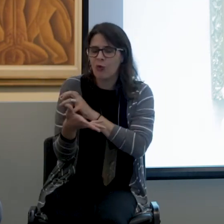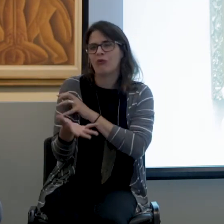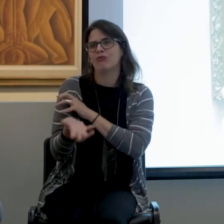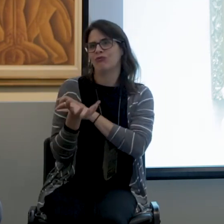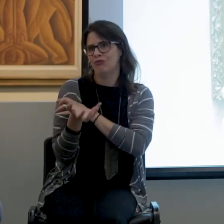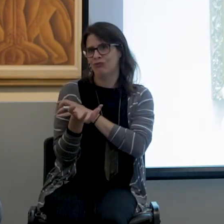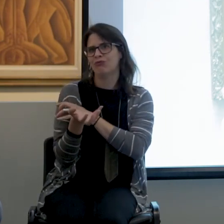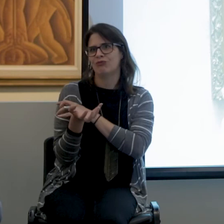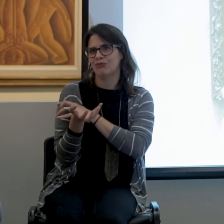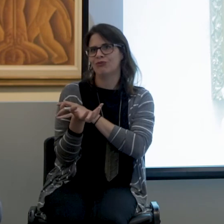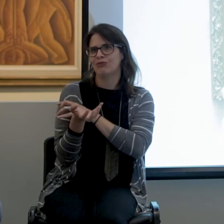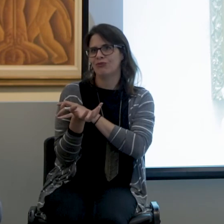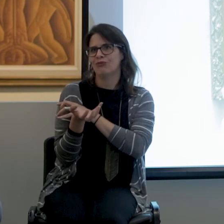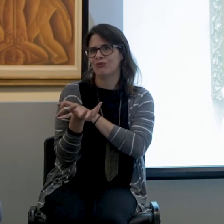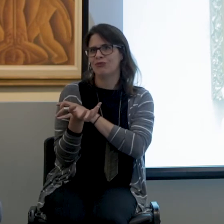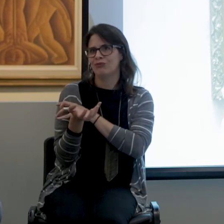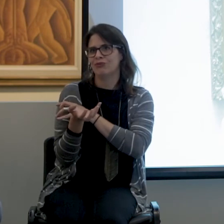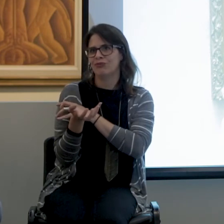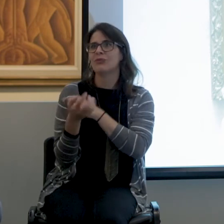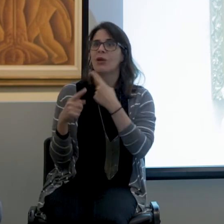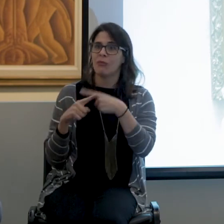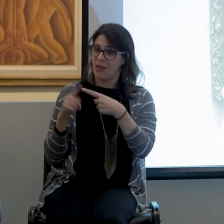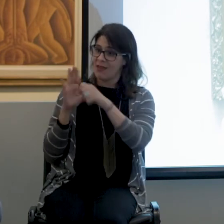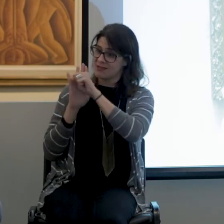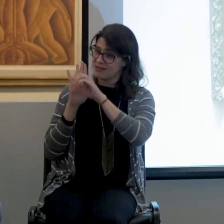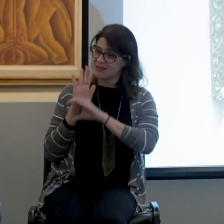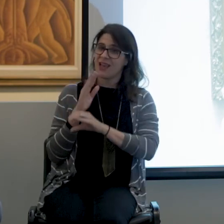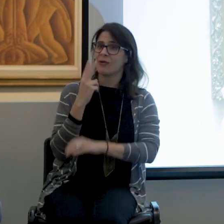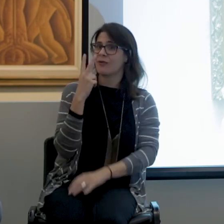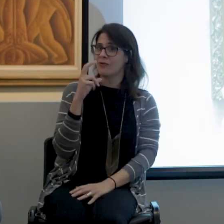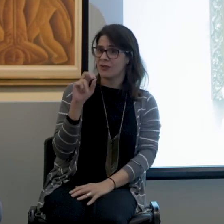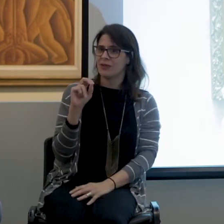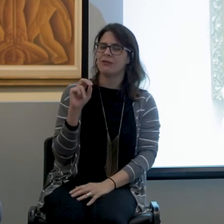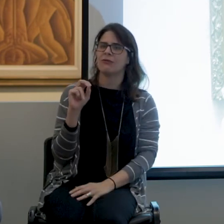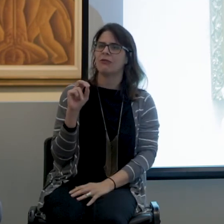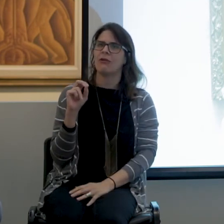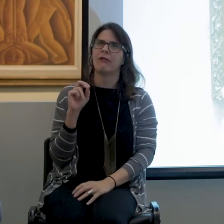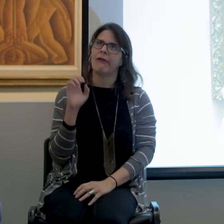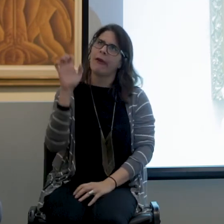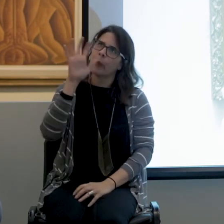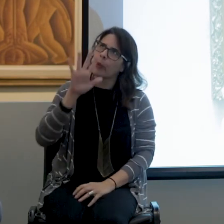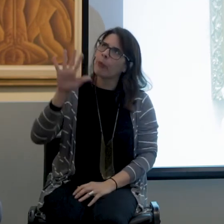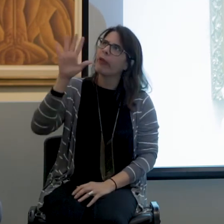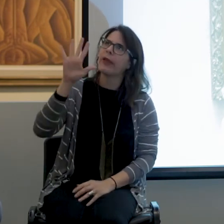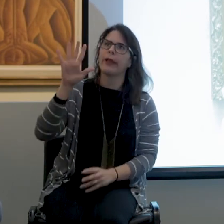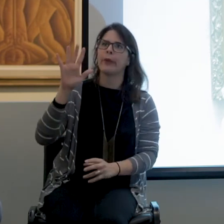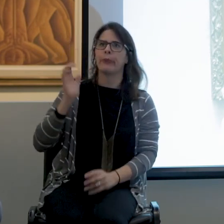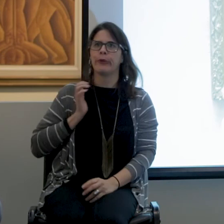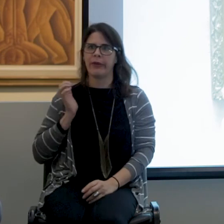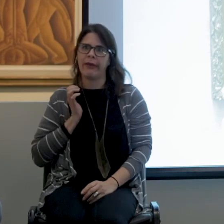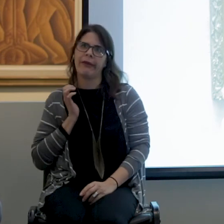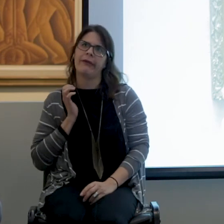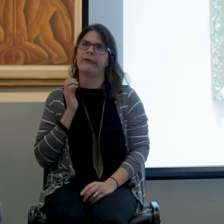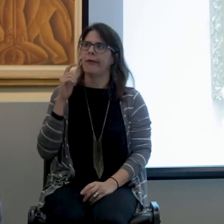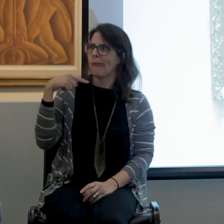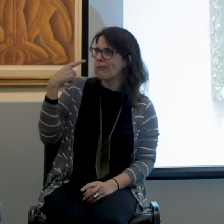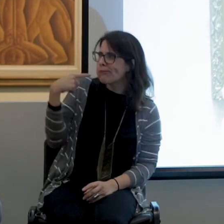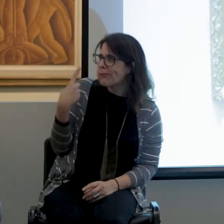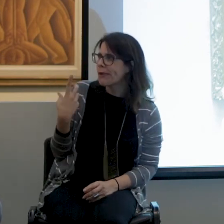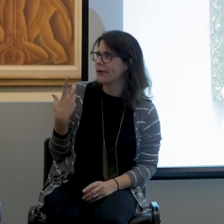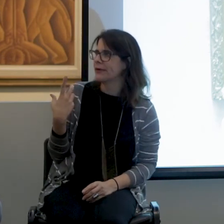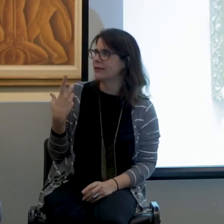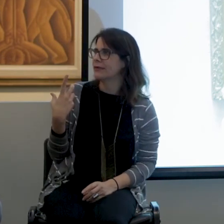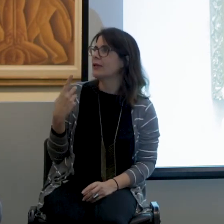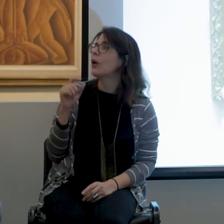que gestaram o século XX moderno, europeu, burguês, americano, né, que são, fundamentalmente, a Revolução